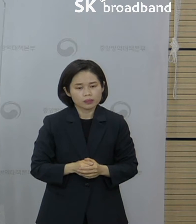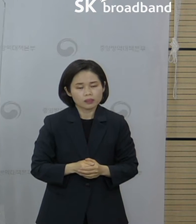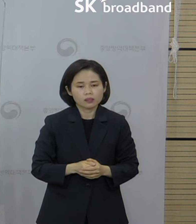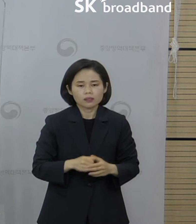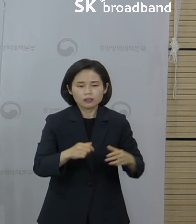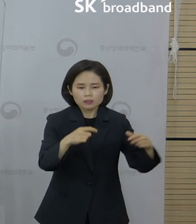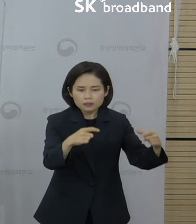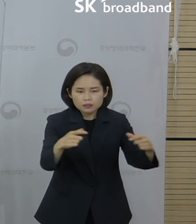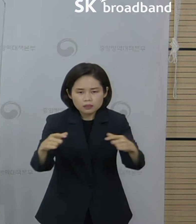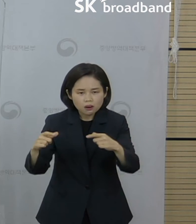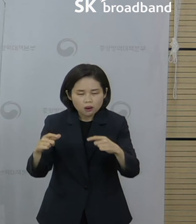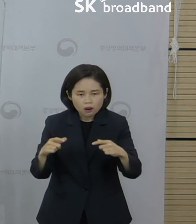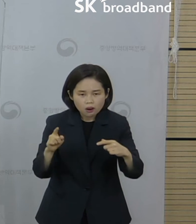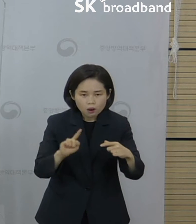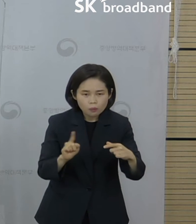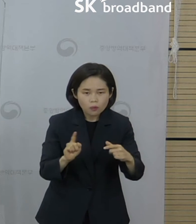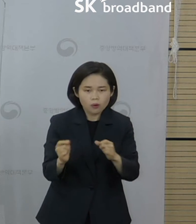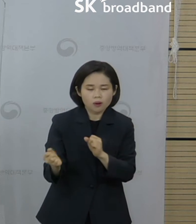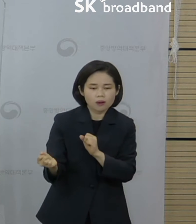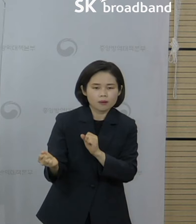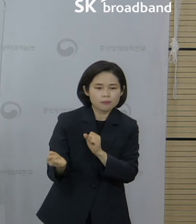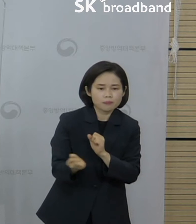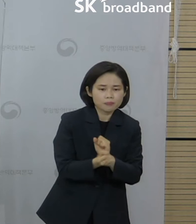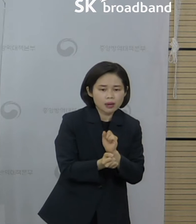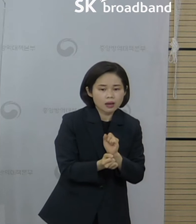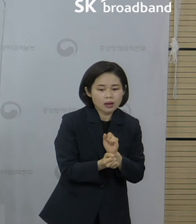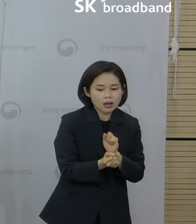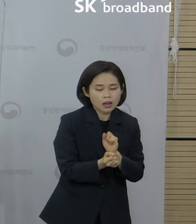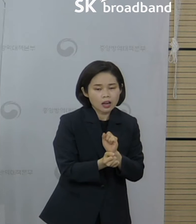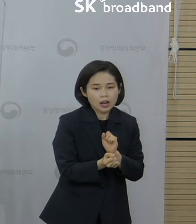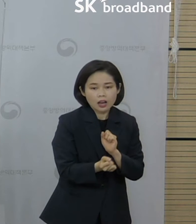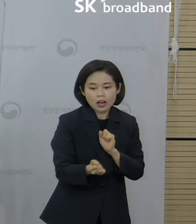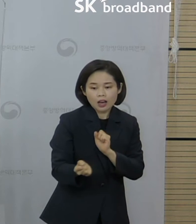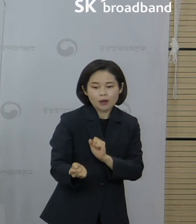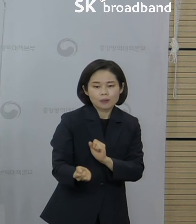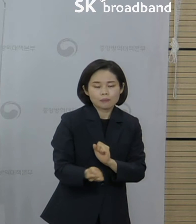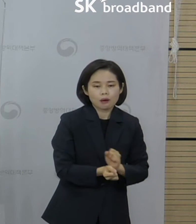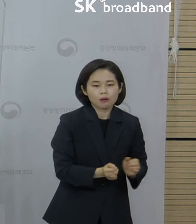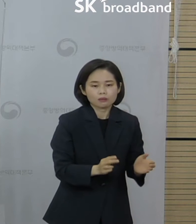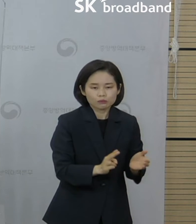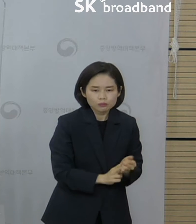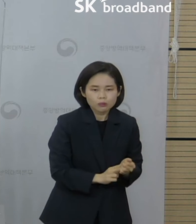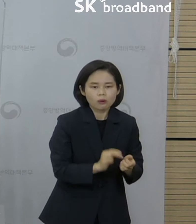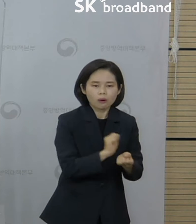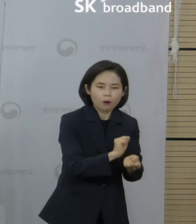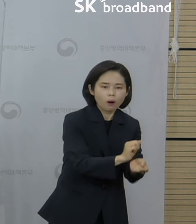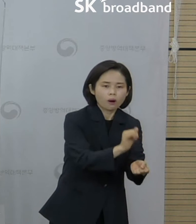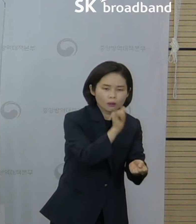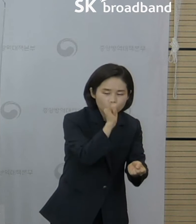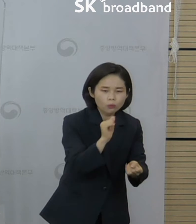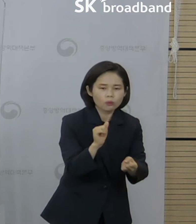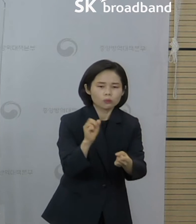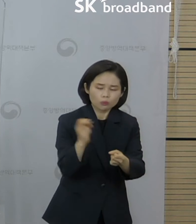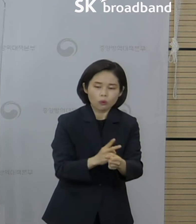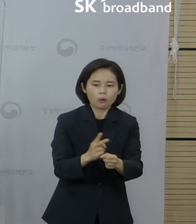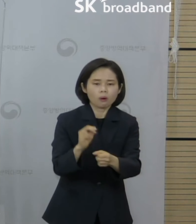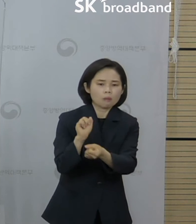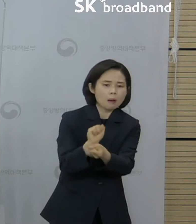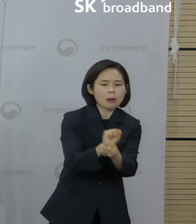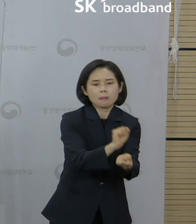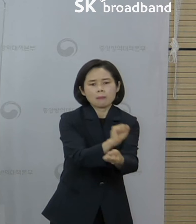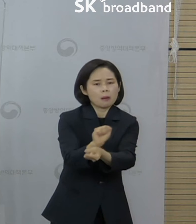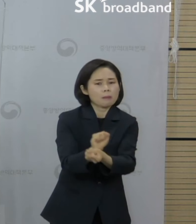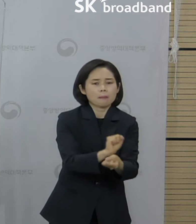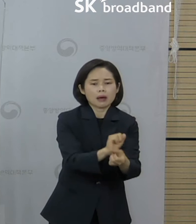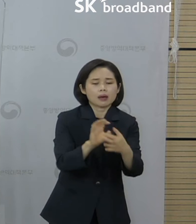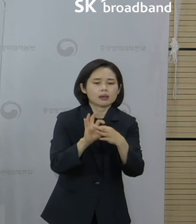광범위하게 누적된 감염의 전파 거리가 계속해서 이어지고 있다는 의미입니다.